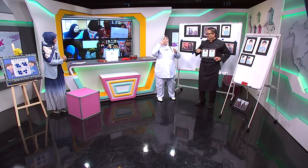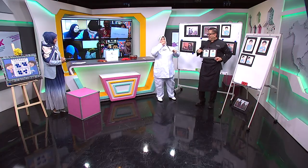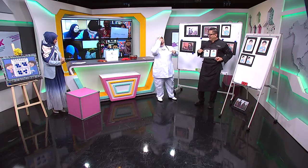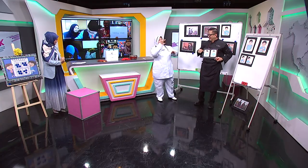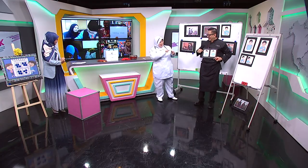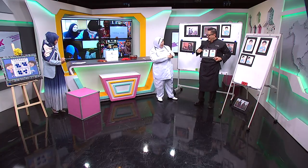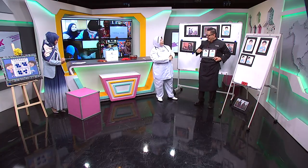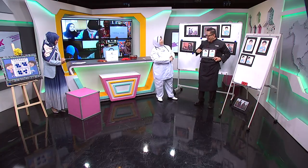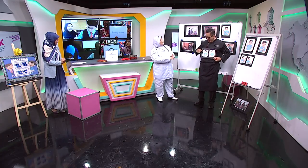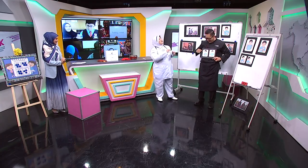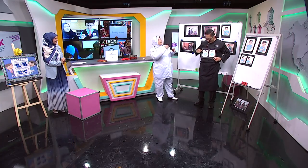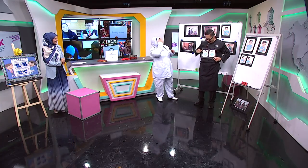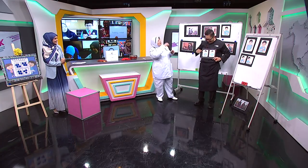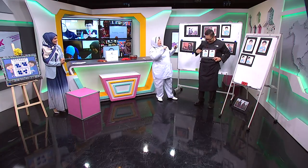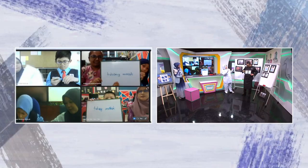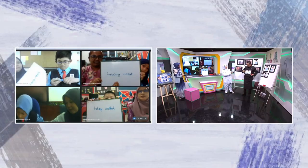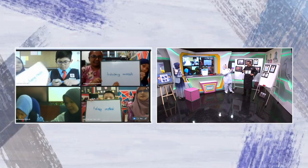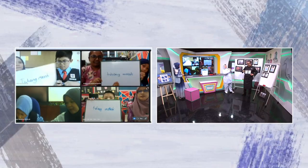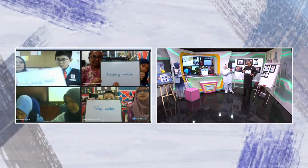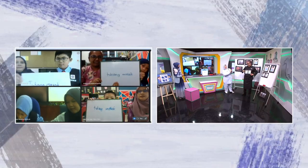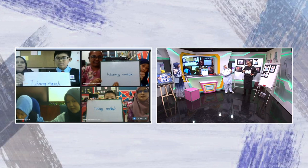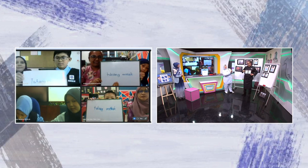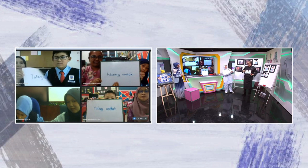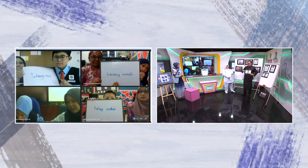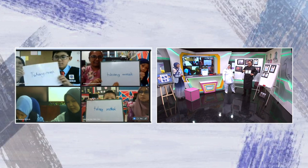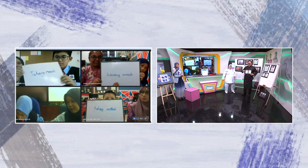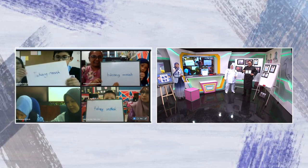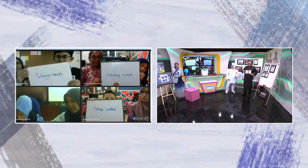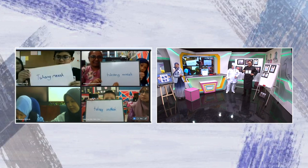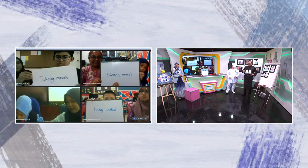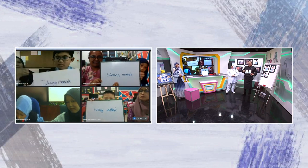Ko pandai masak. Pandai masak sushi.